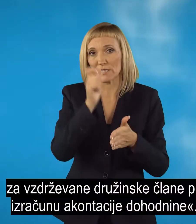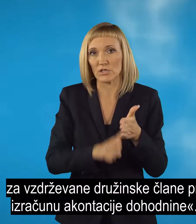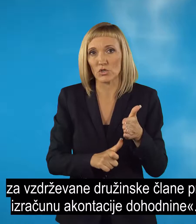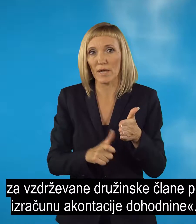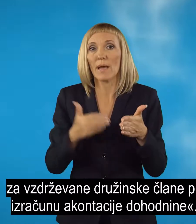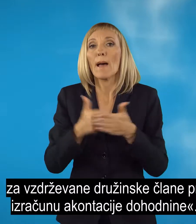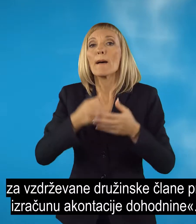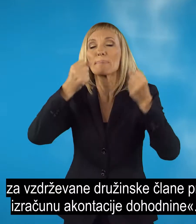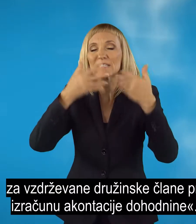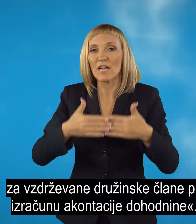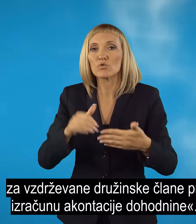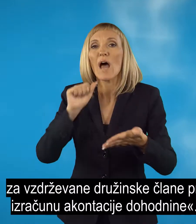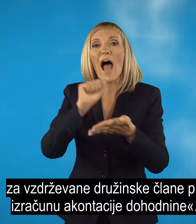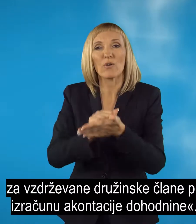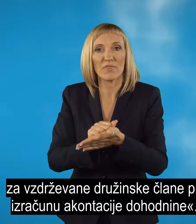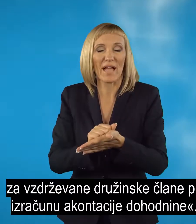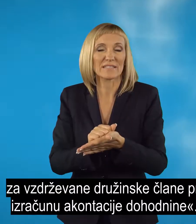člane pri izračunu akontacije dohodnine.